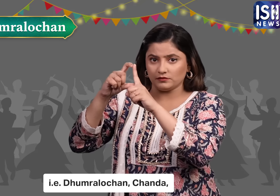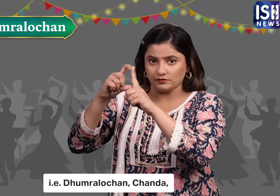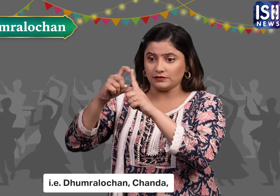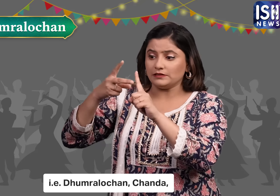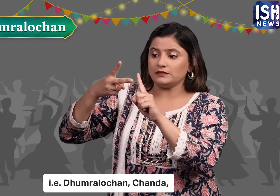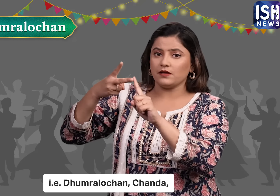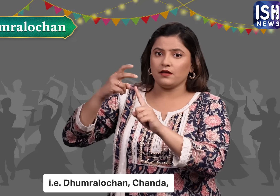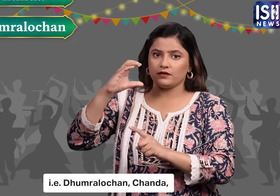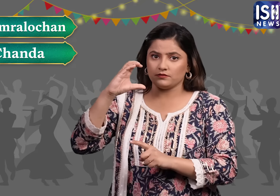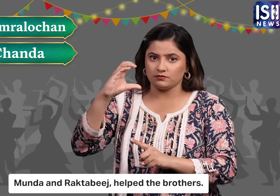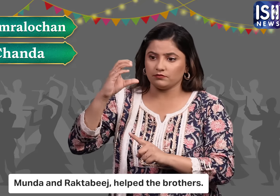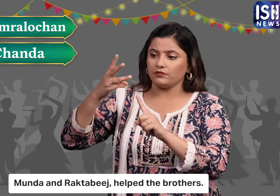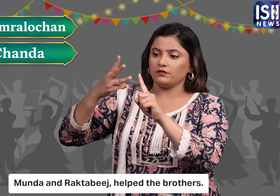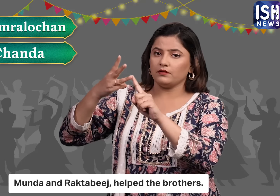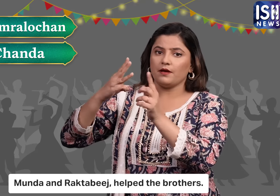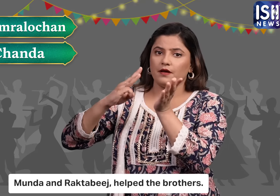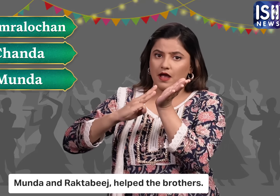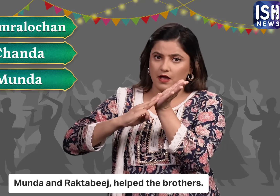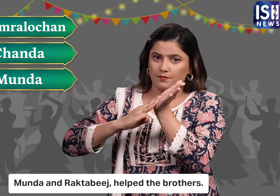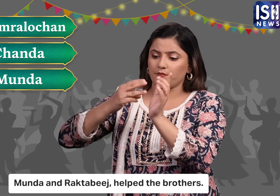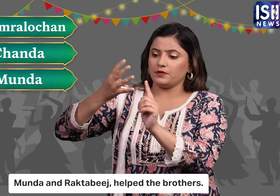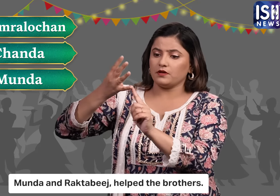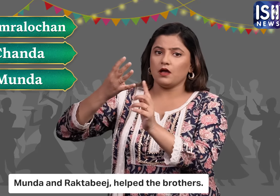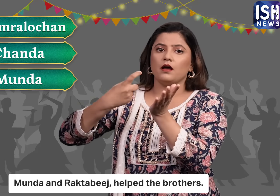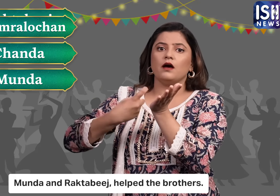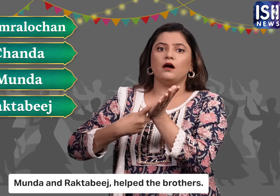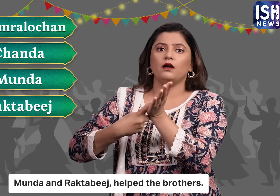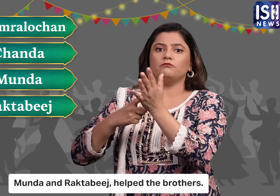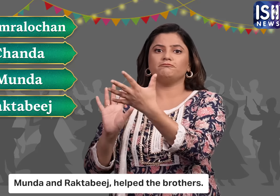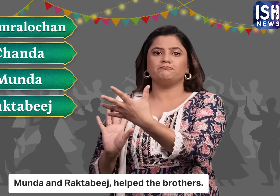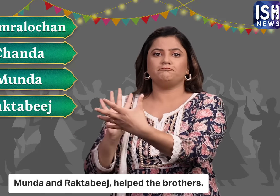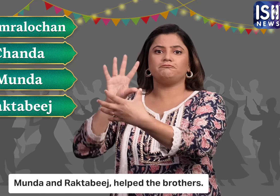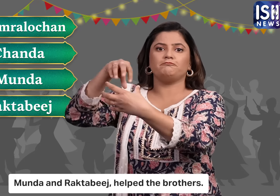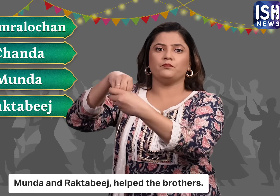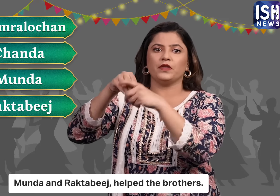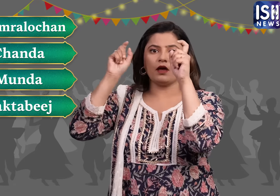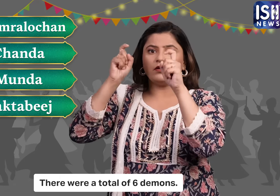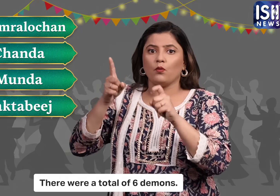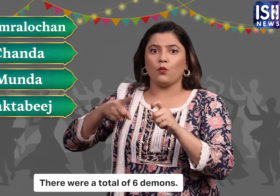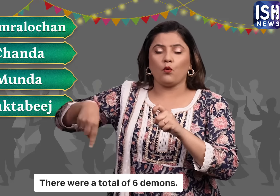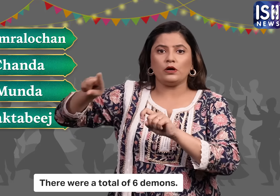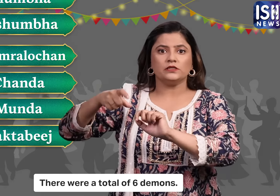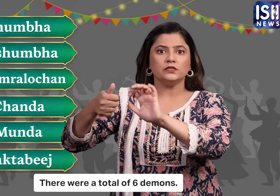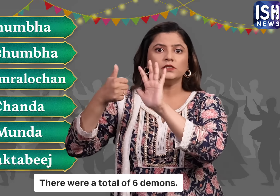धूम्रलोचन, चंद, मुंड और रक्तबीज ने भाइयों की मदद की। कुल 6 राक्षस